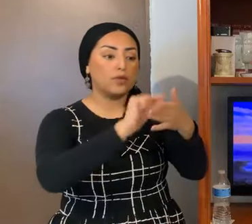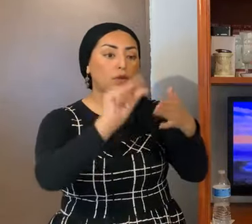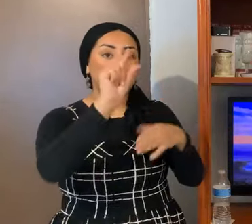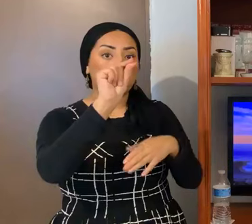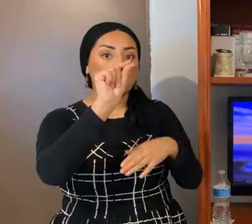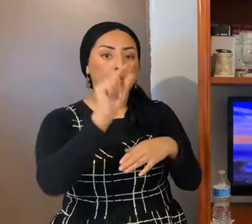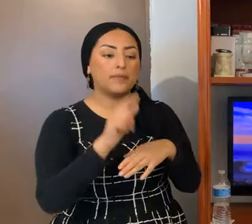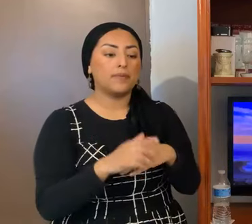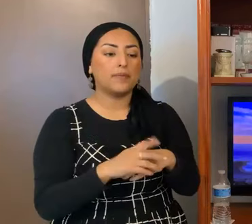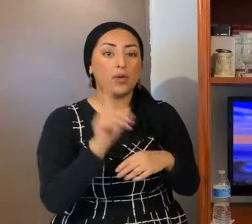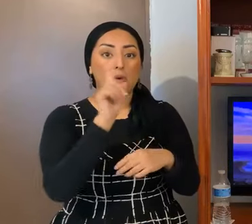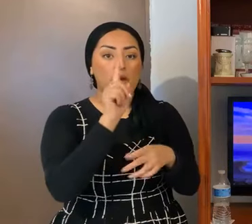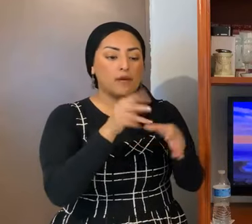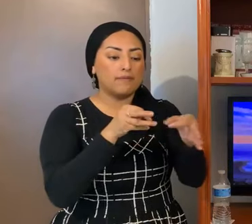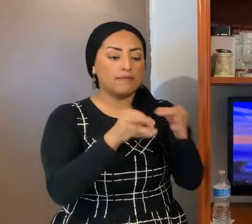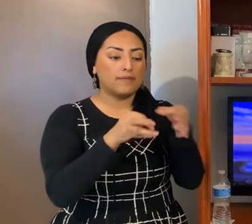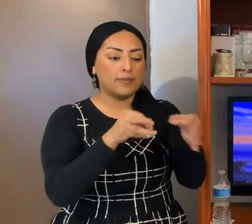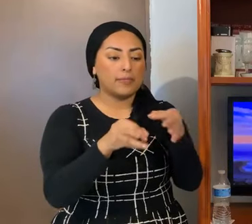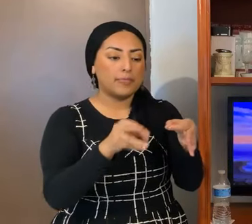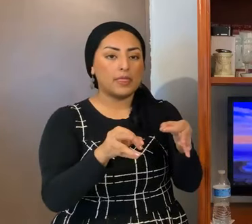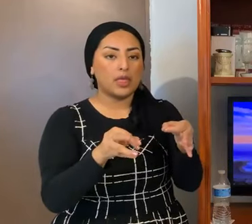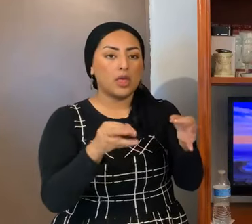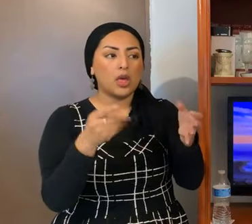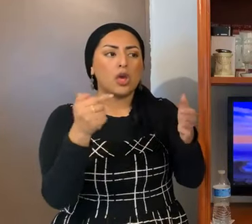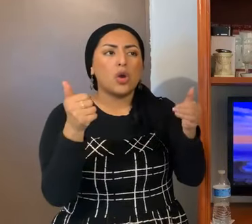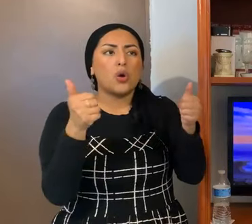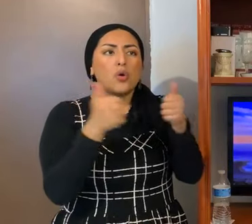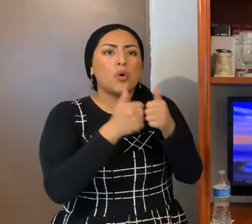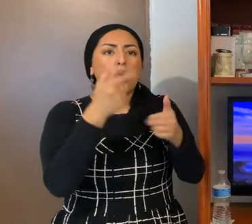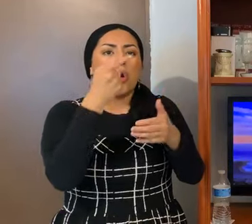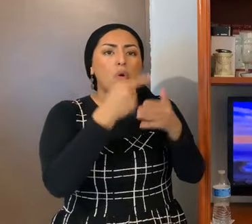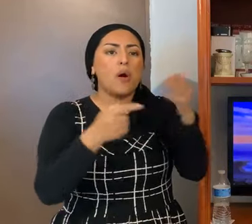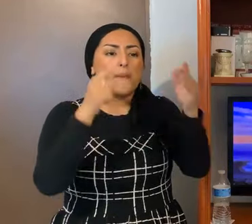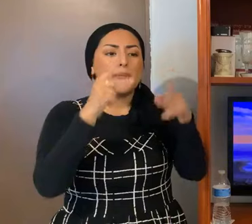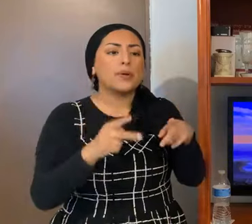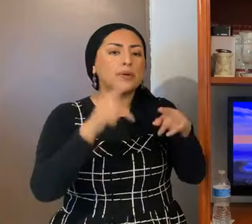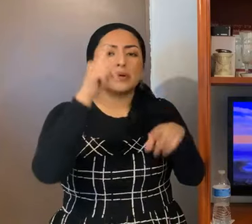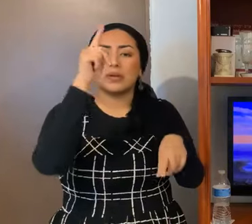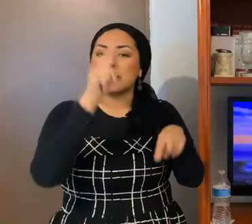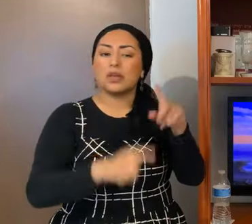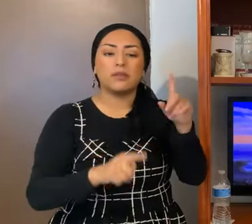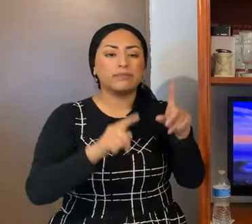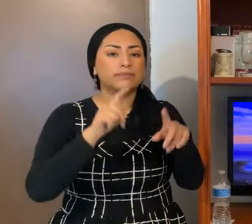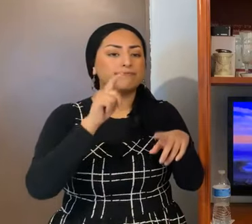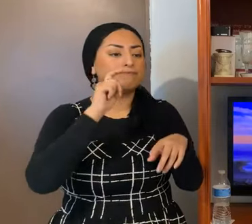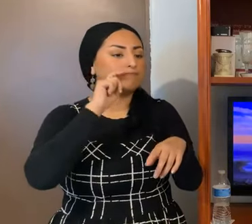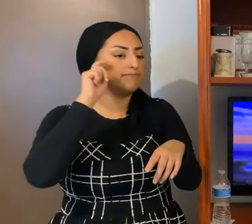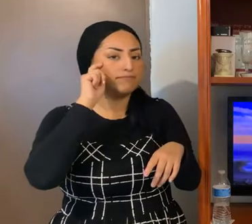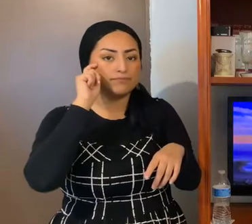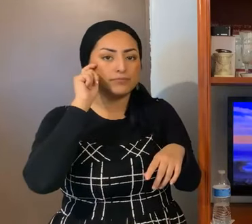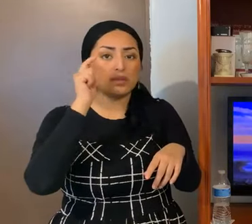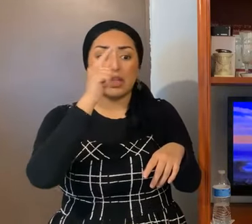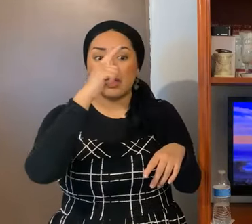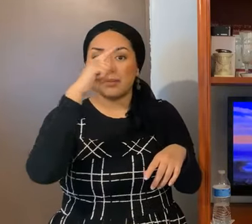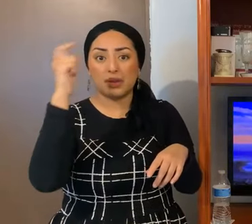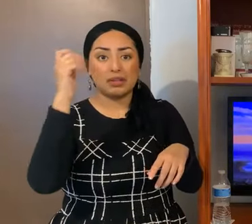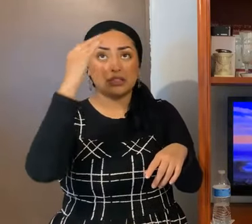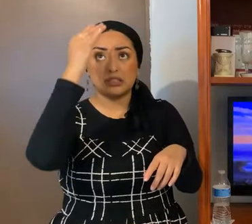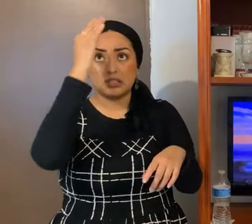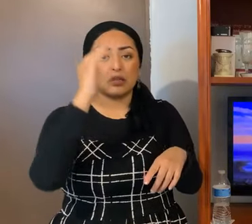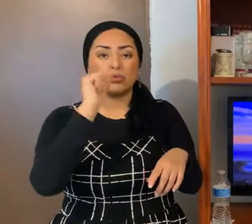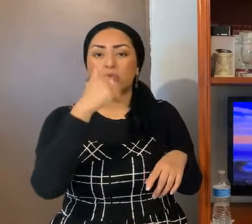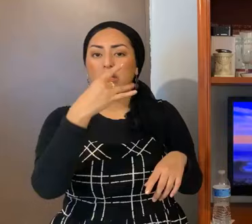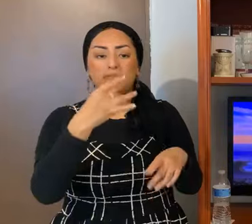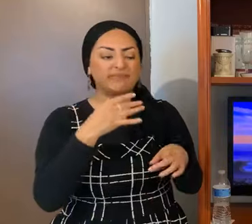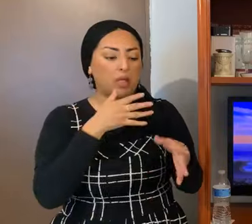20, donde se detalla con qué personas no se debe tener relaciones, porque es una